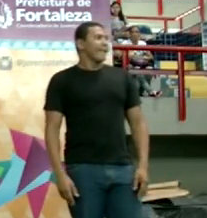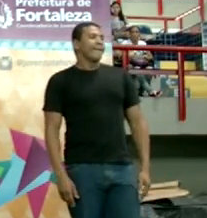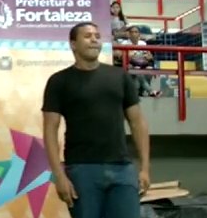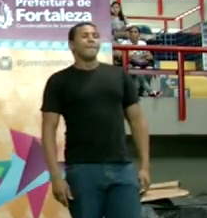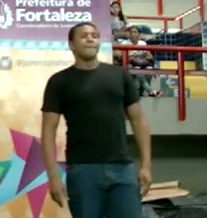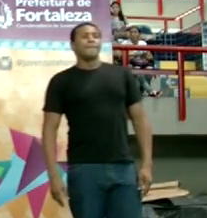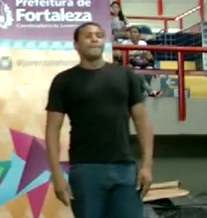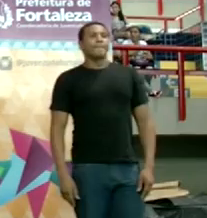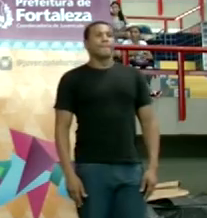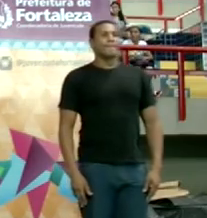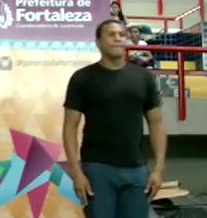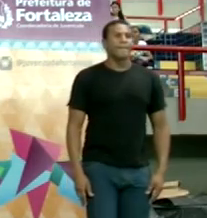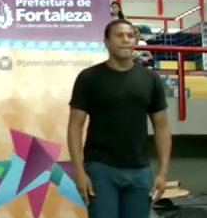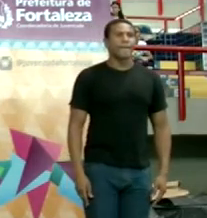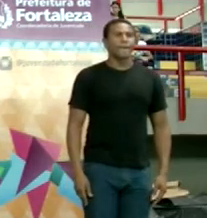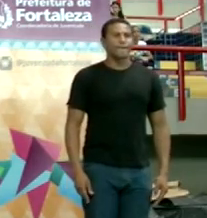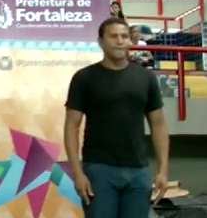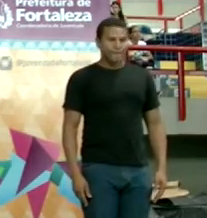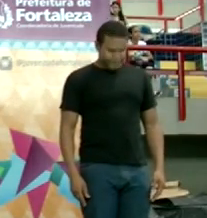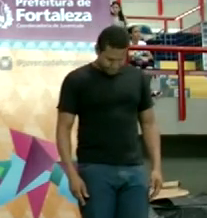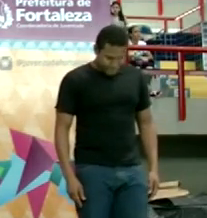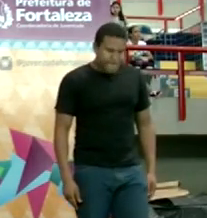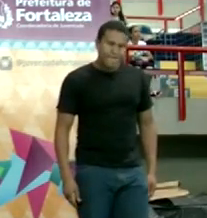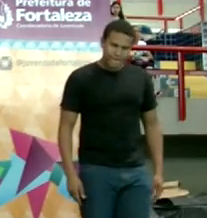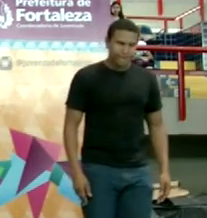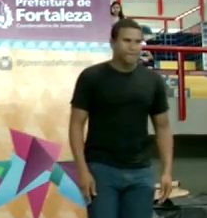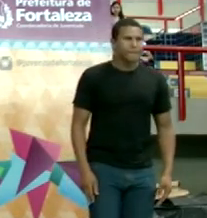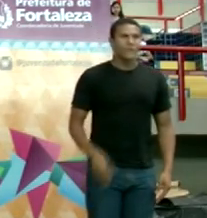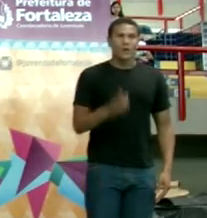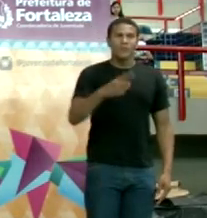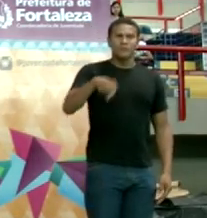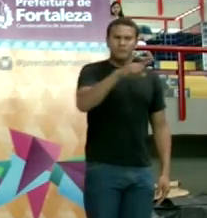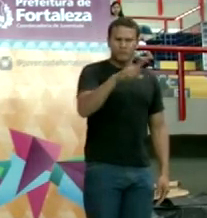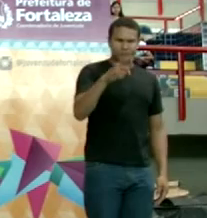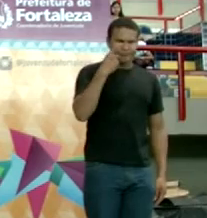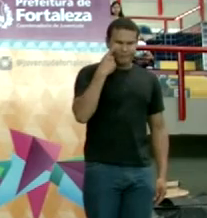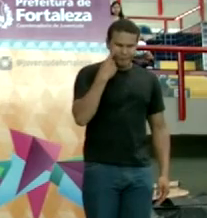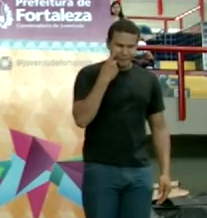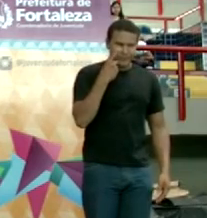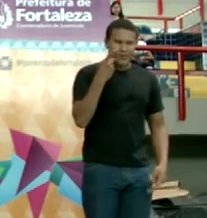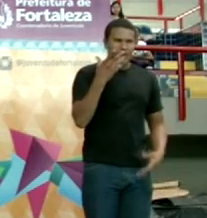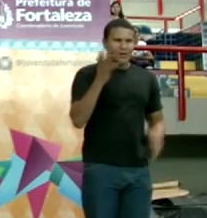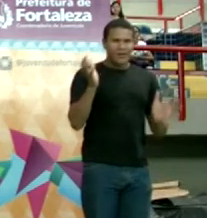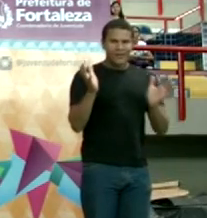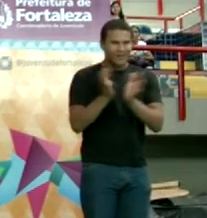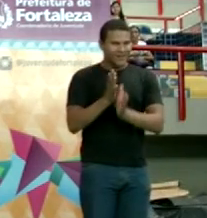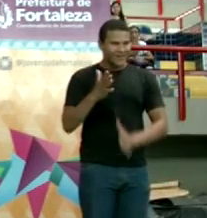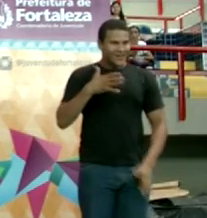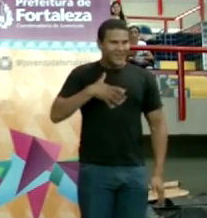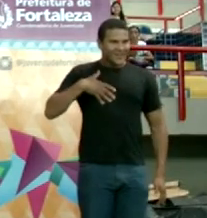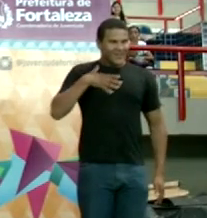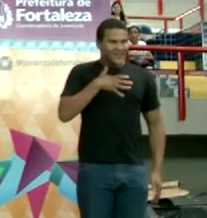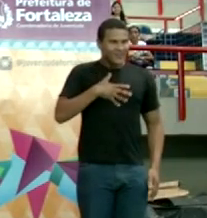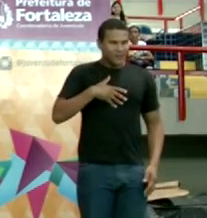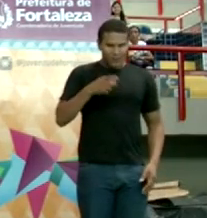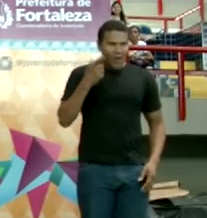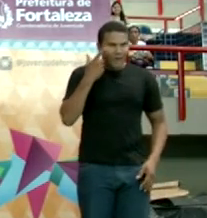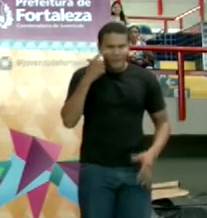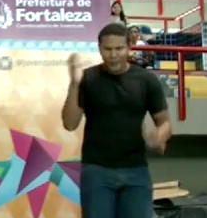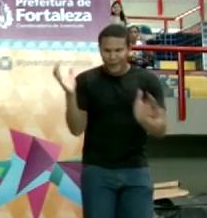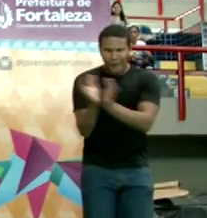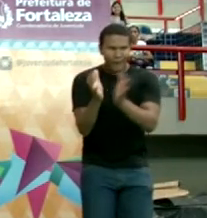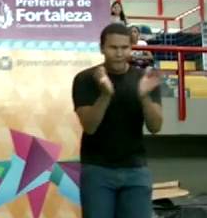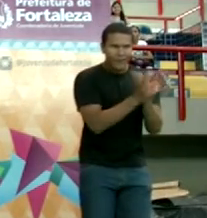você quer ver a elite feliz? Ela está com o poder político. Mas você quer ver a elite ficar mais feliz